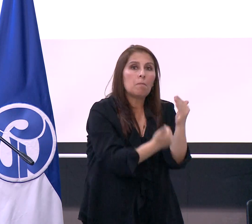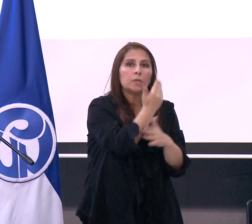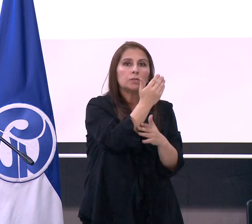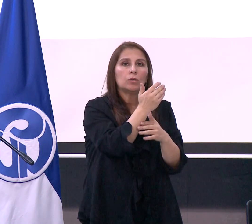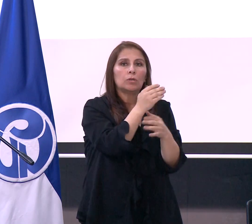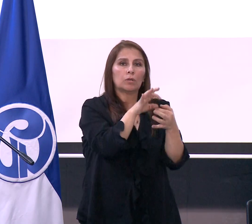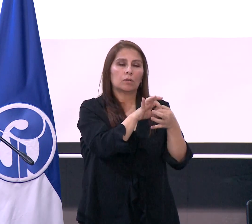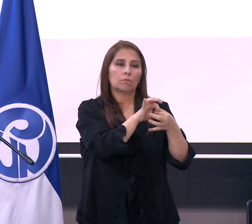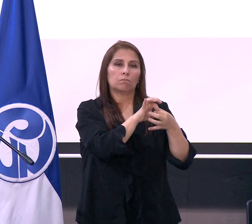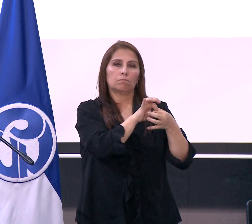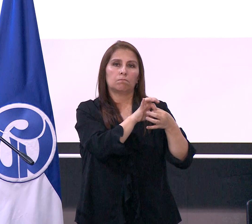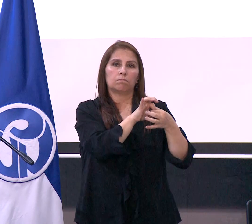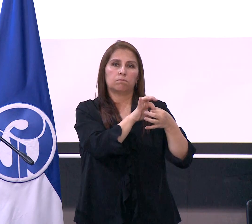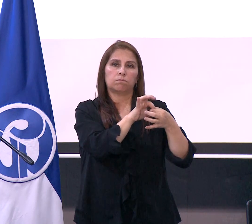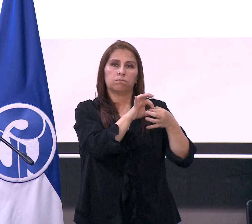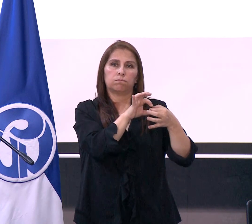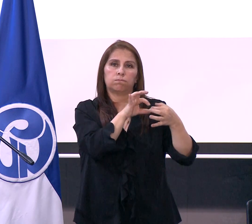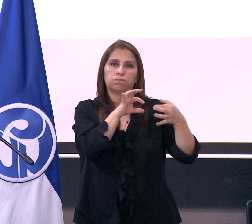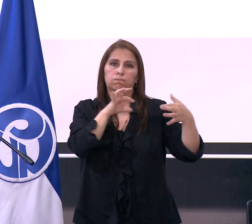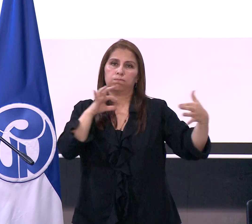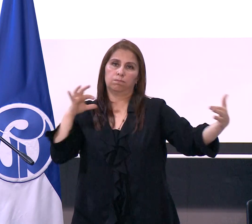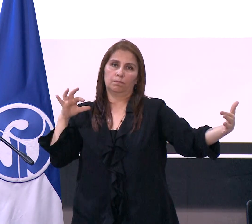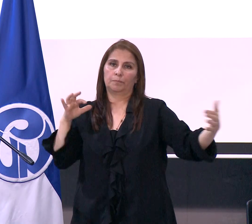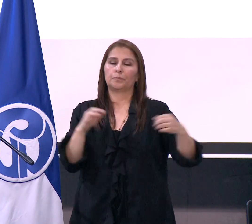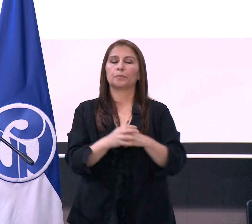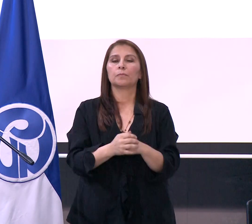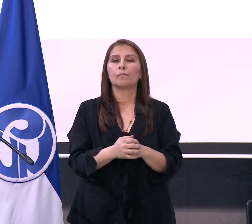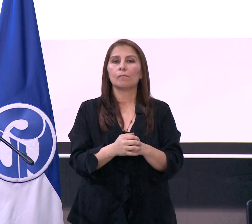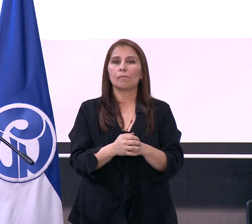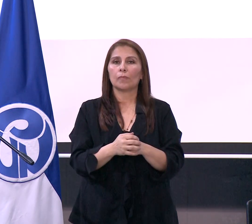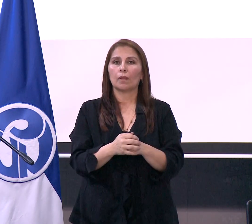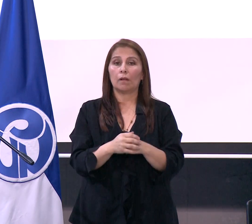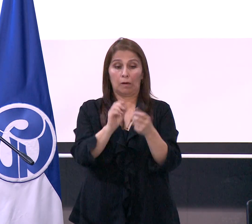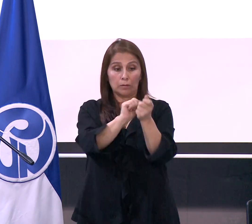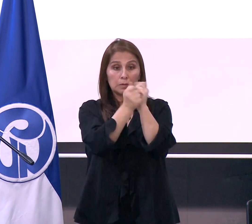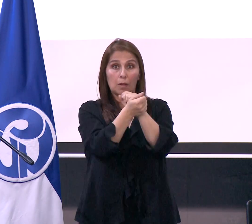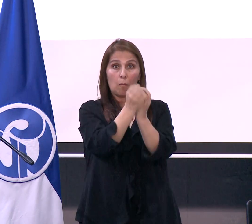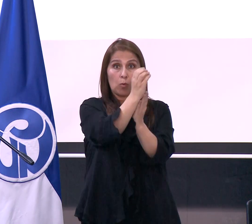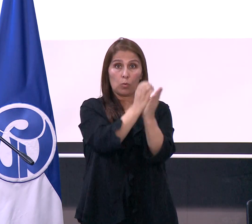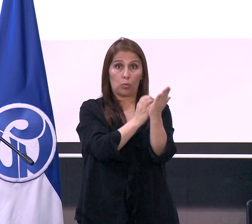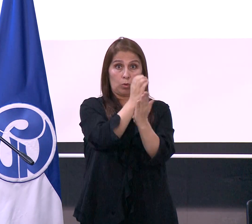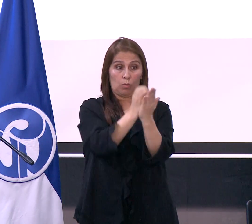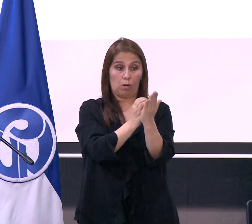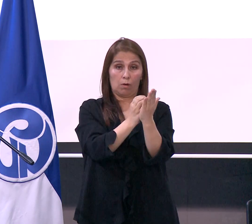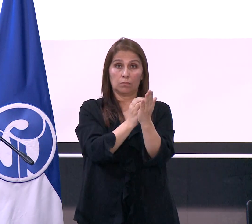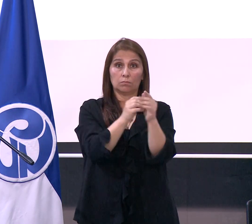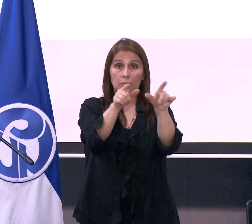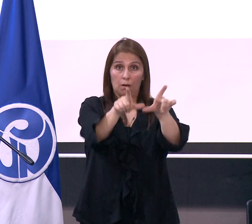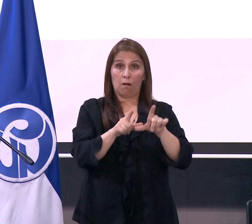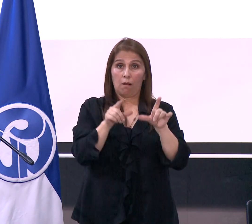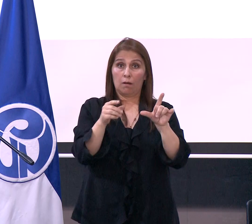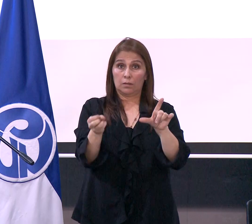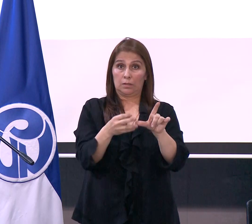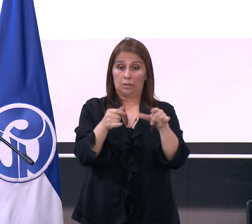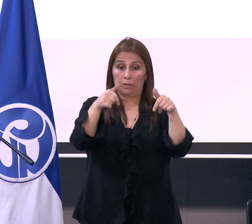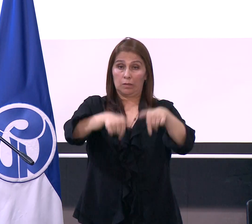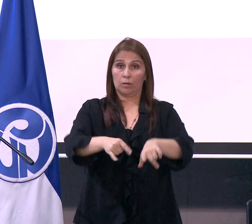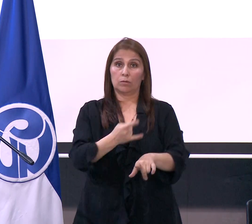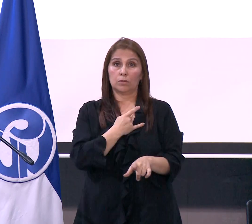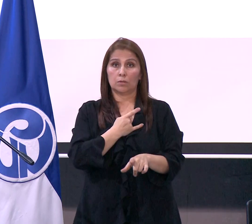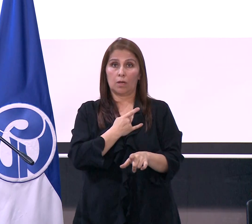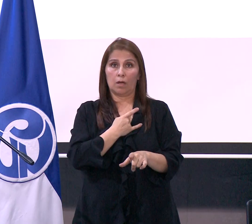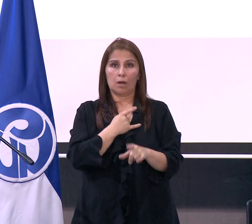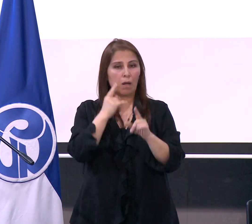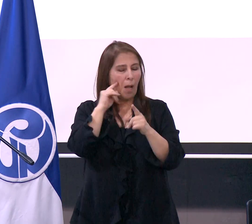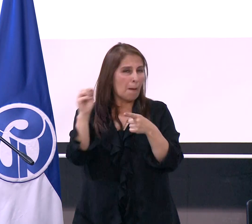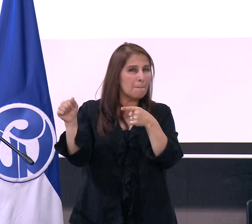de la universidad de hecho dentro de los cambios curriculares de las licenciaturas perdió centralidad